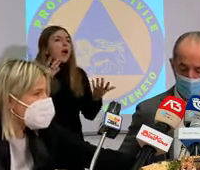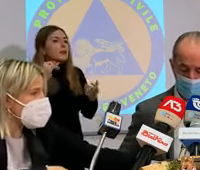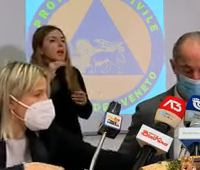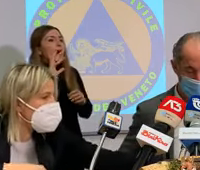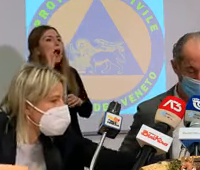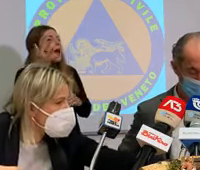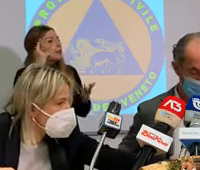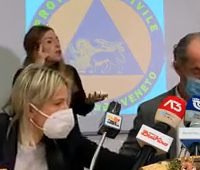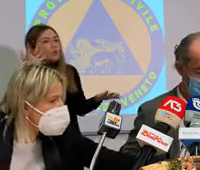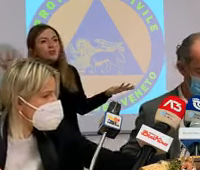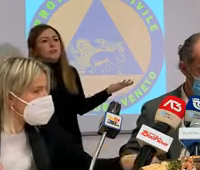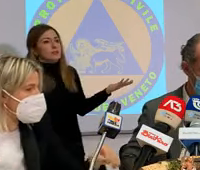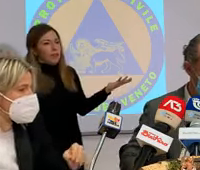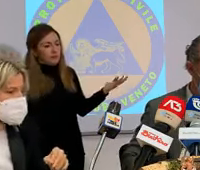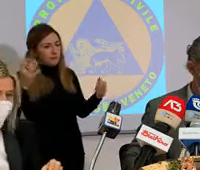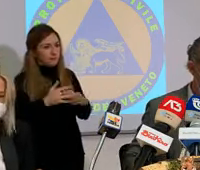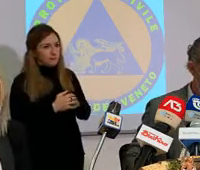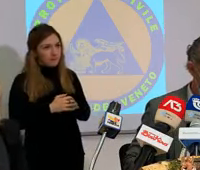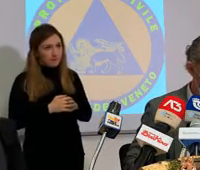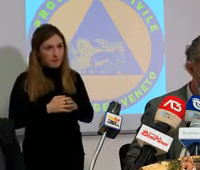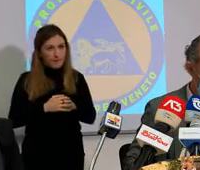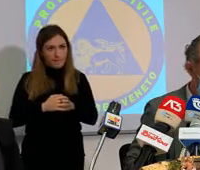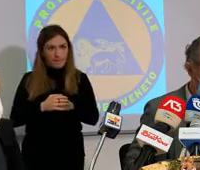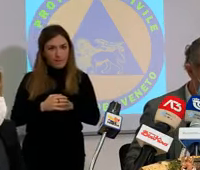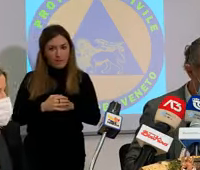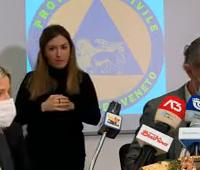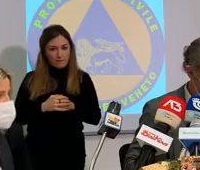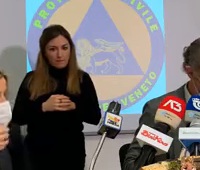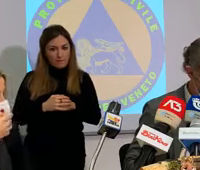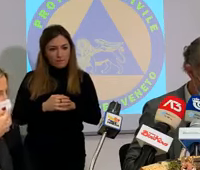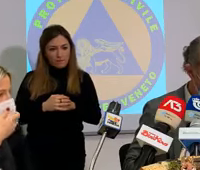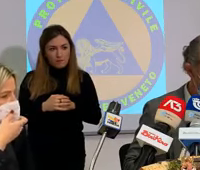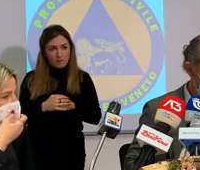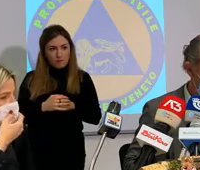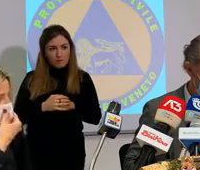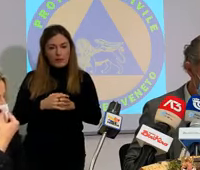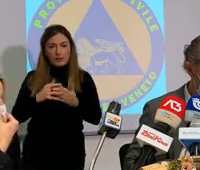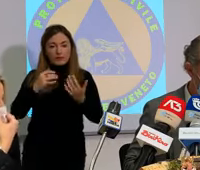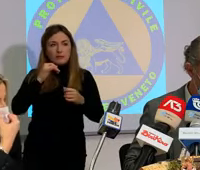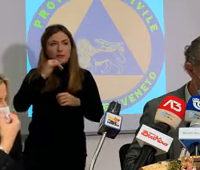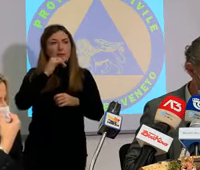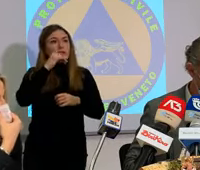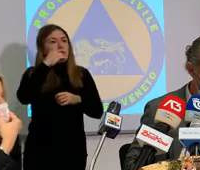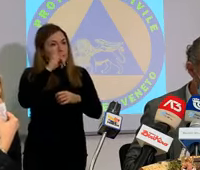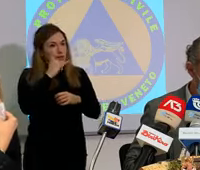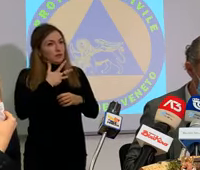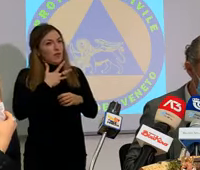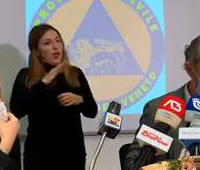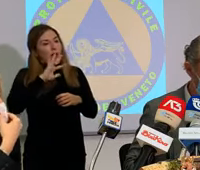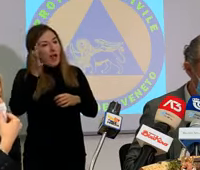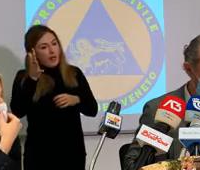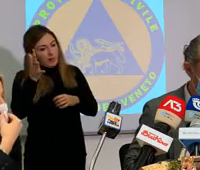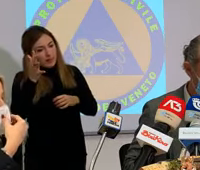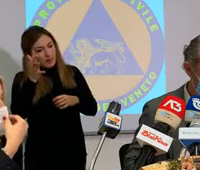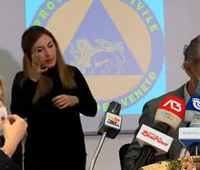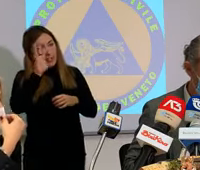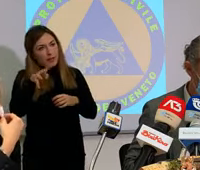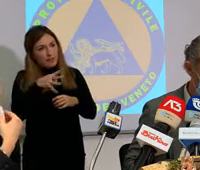organismo centrale nel bollettino delle 17 della protezione civile giusto sì ce n'è anche un'altra che quella